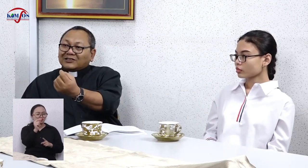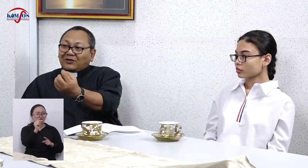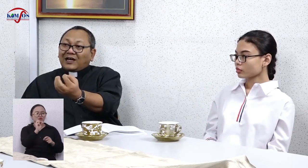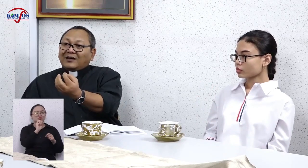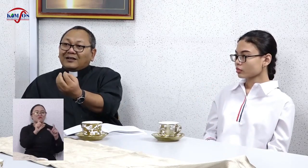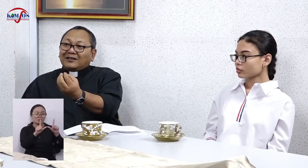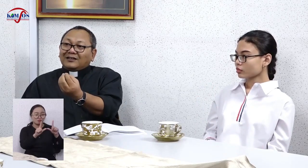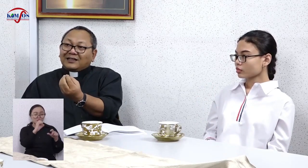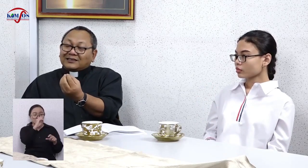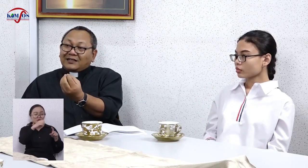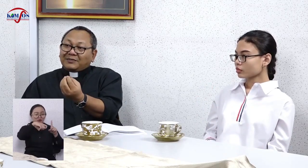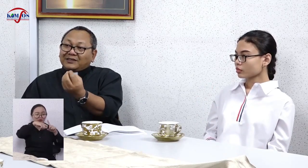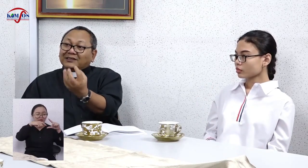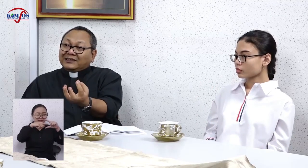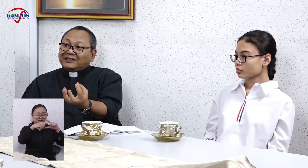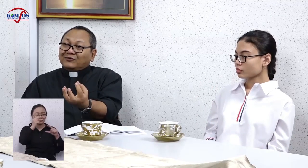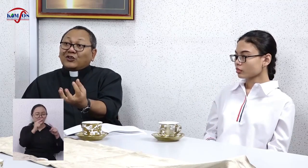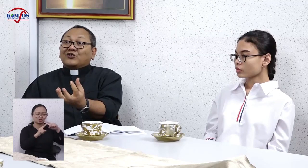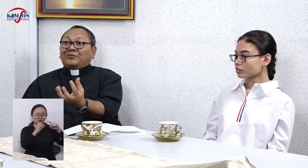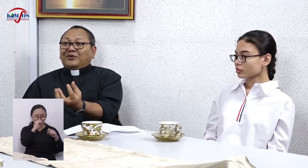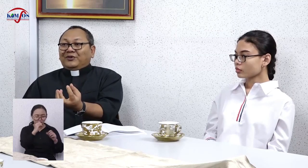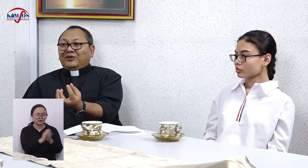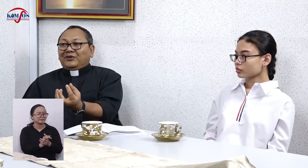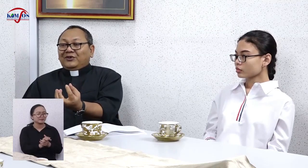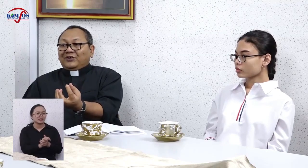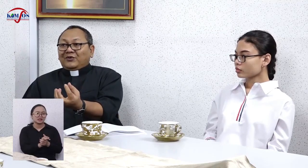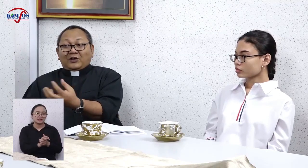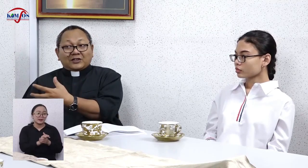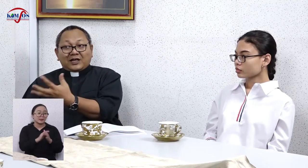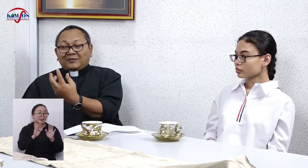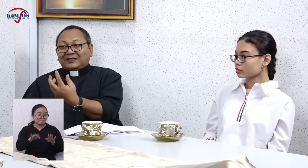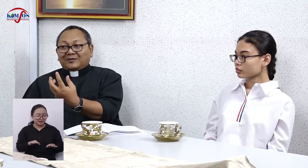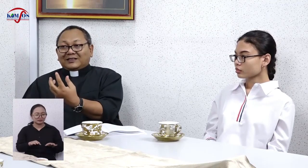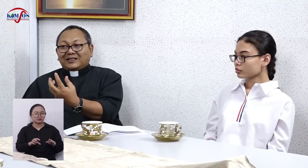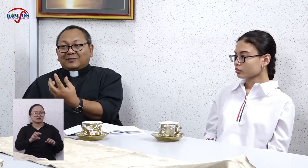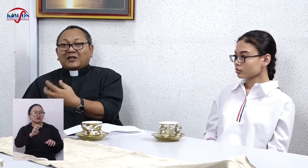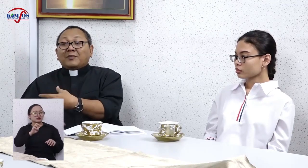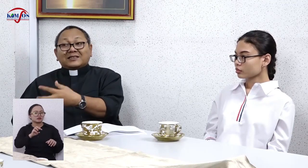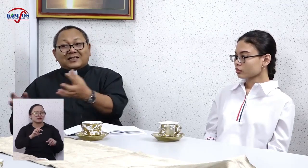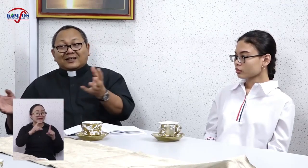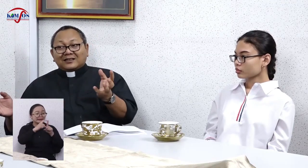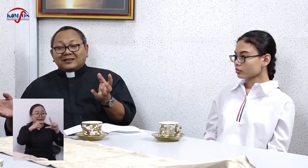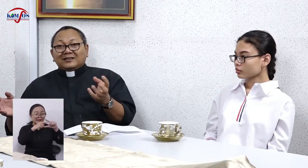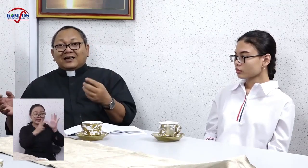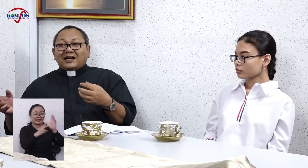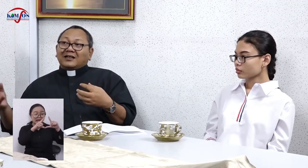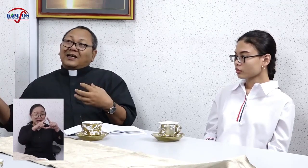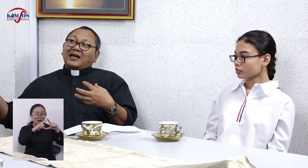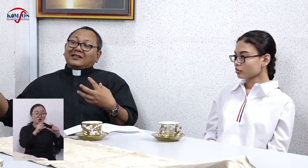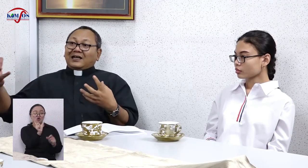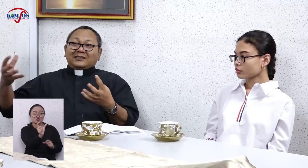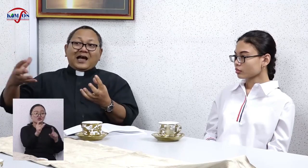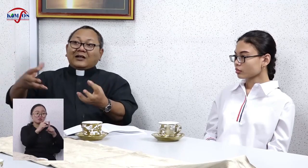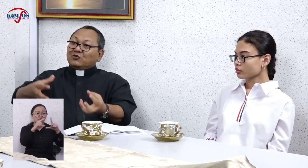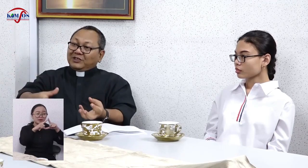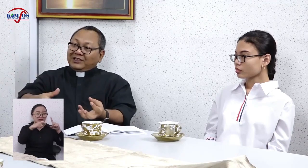sekolah SLB di Wonosobo ada acara macam-macam ada bazar ada